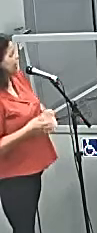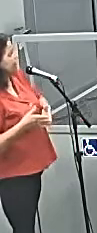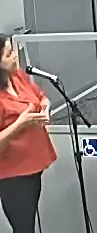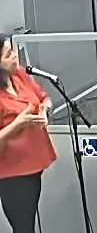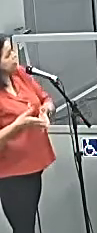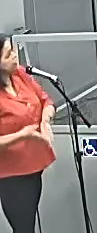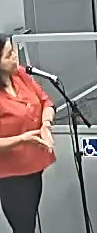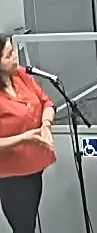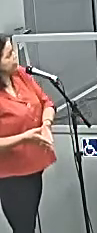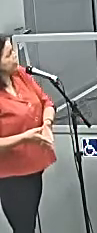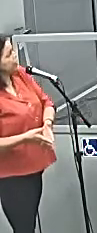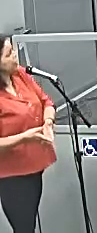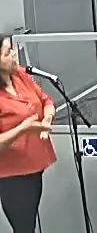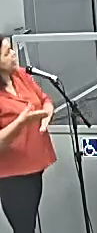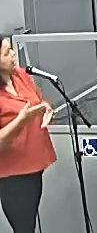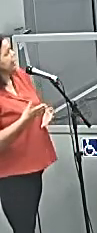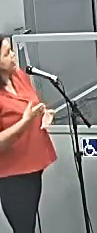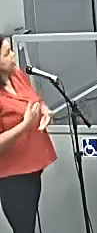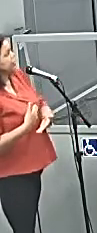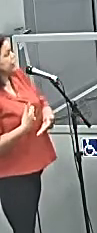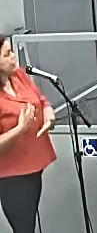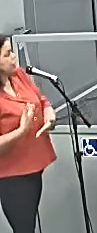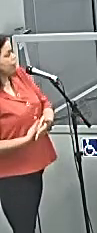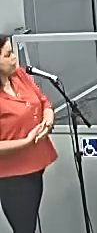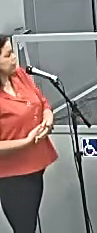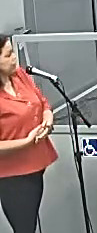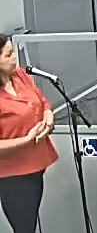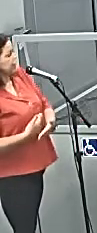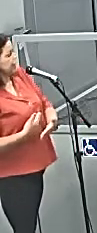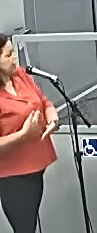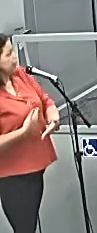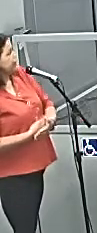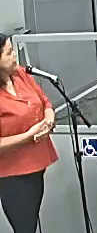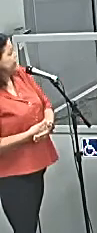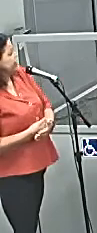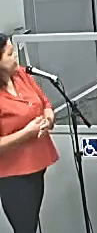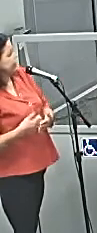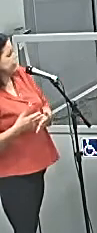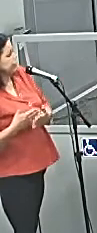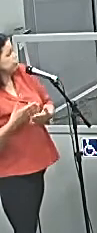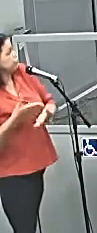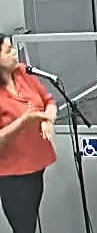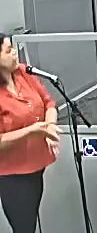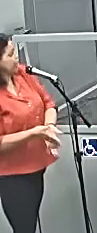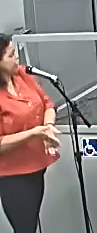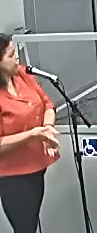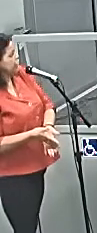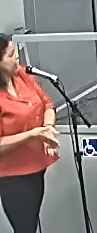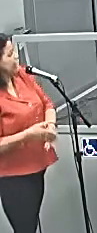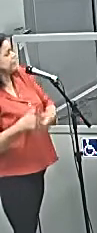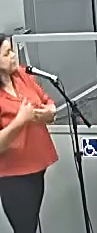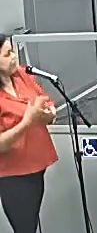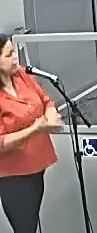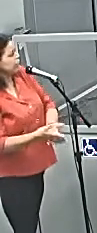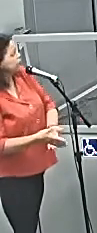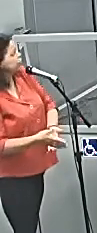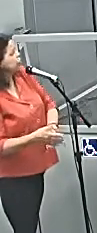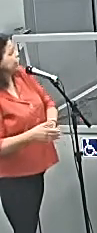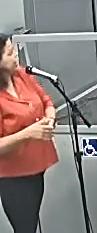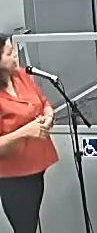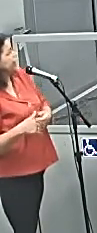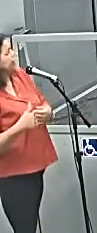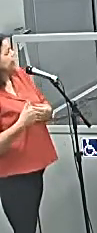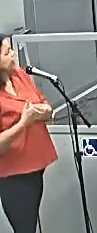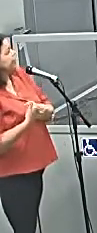escolas a criança chega na escola e às vezes ela encontra é um entrave na questão do inter de chegar à espera do